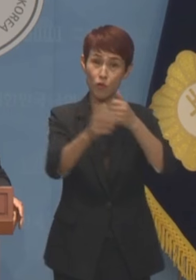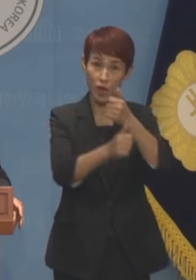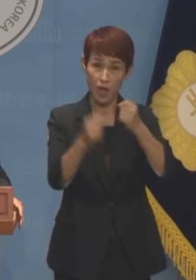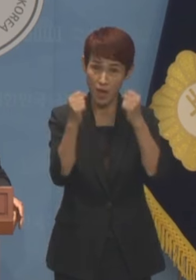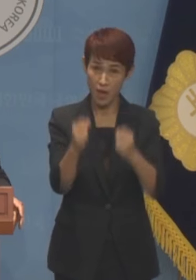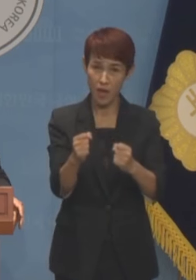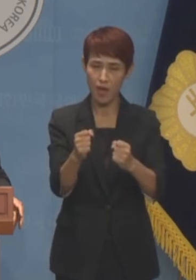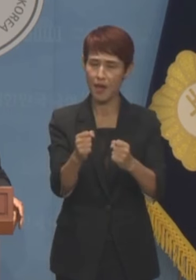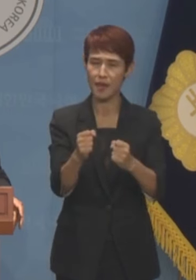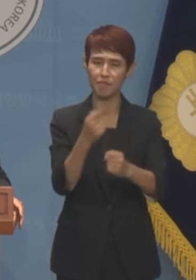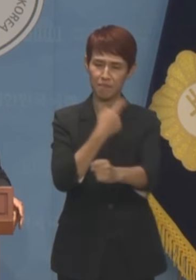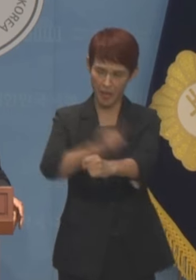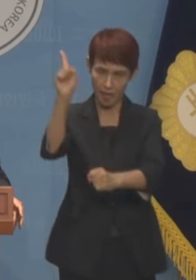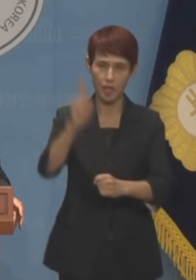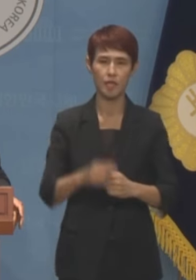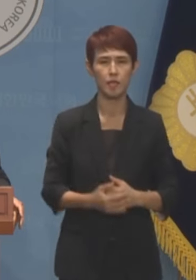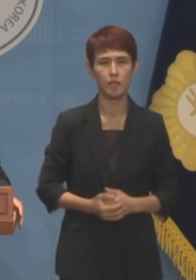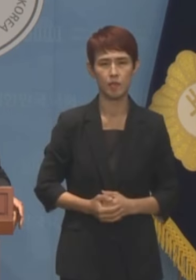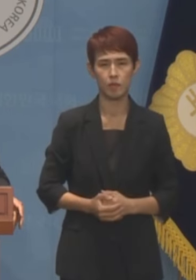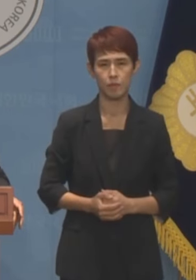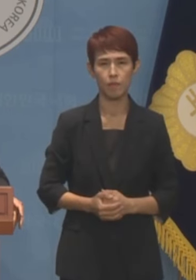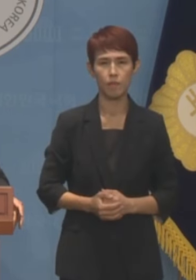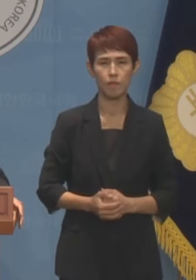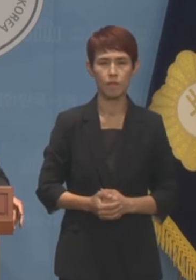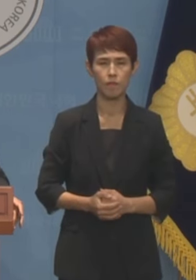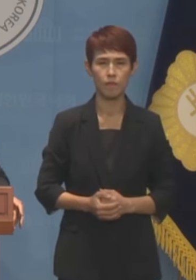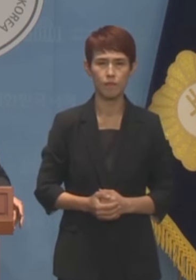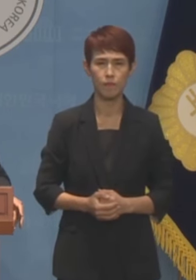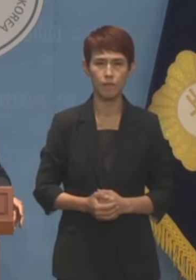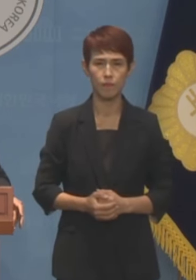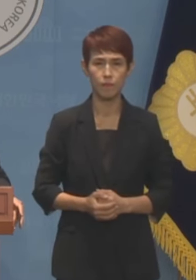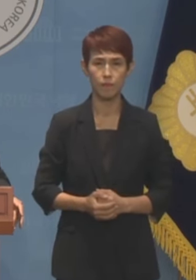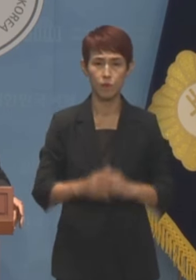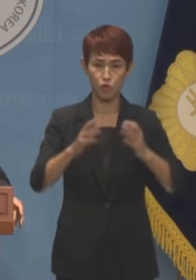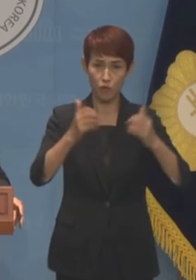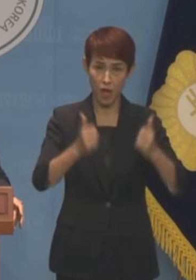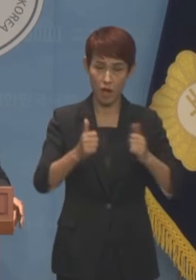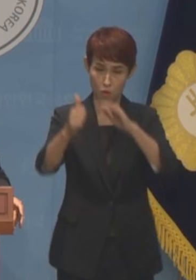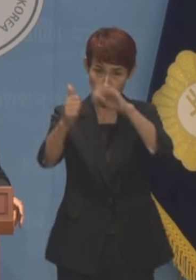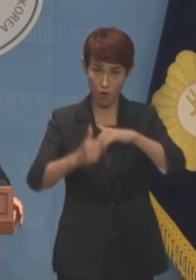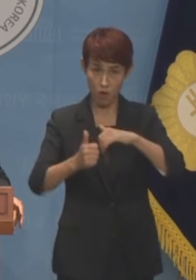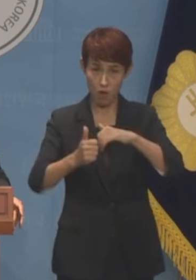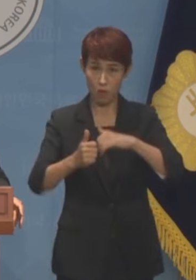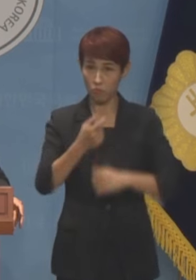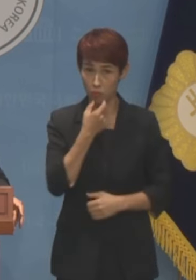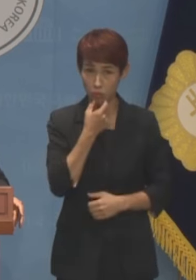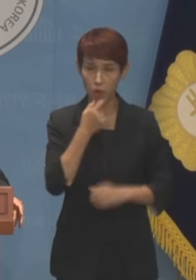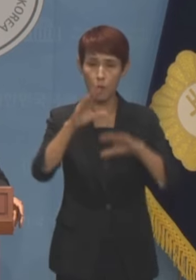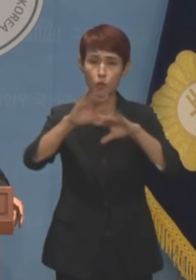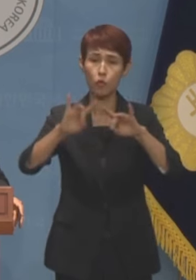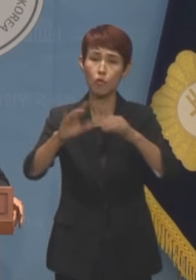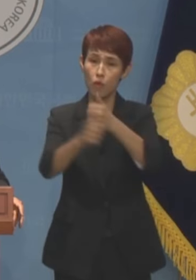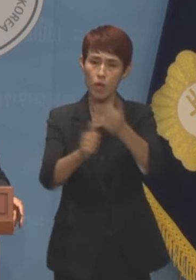할 자격이 눈꼽만큼 눈꼽만큼도 없는 사람입니다 국회에 불려 나오는게 싫거든 방통이